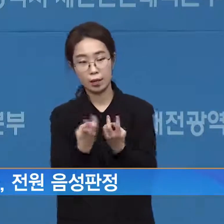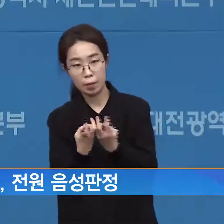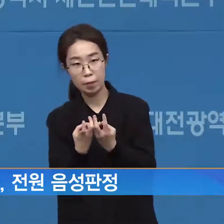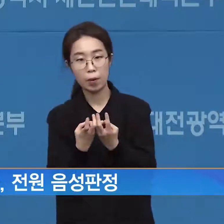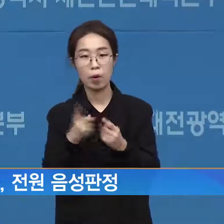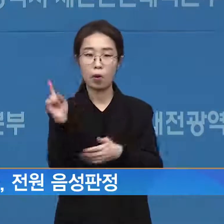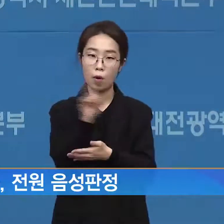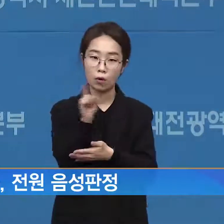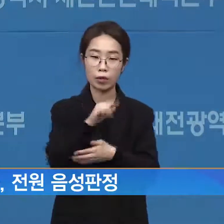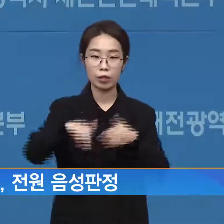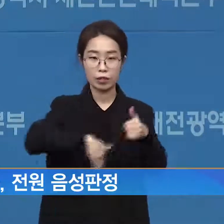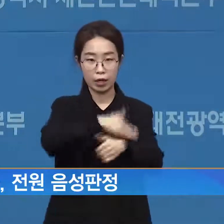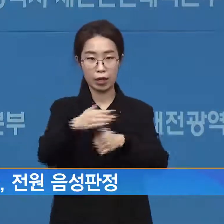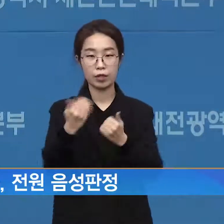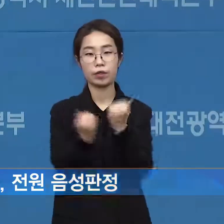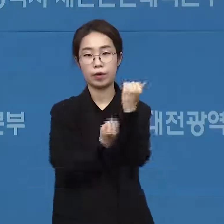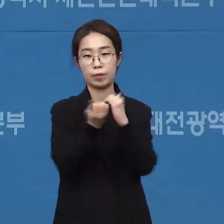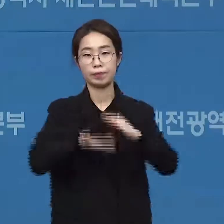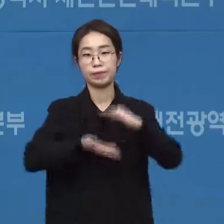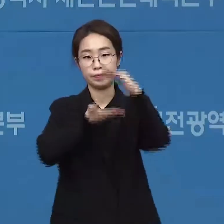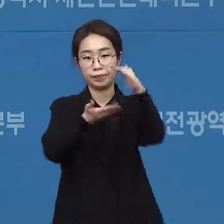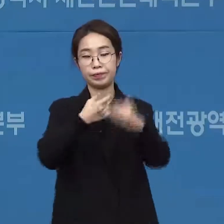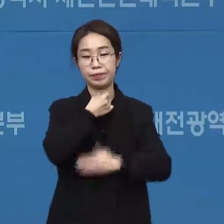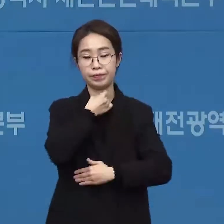계획을 말씀드리고자 합니다.